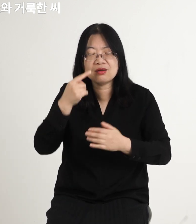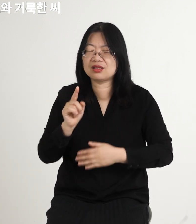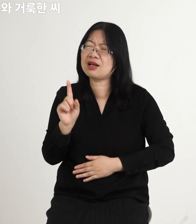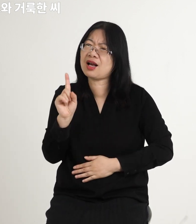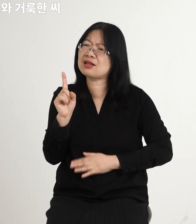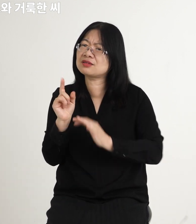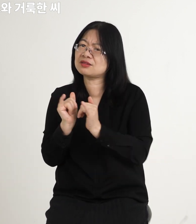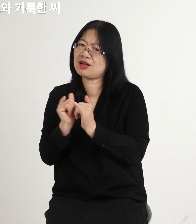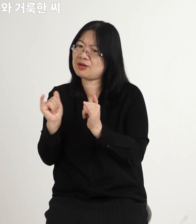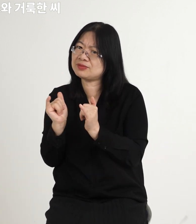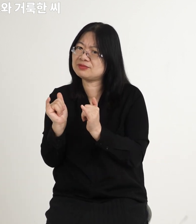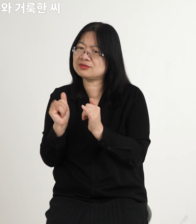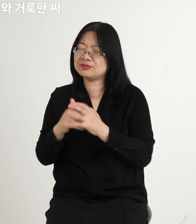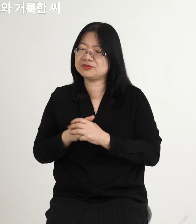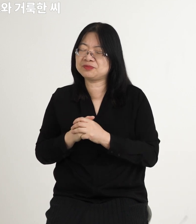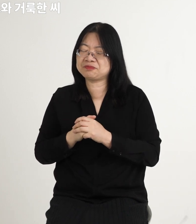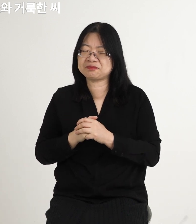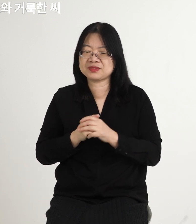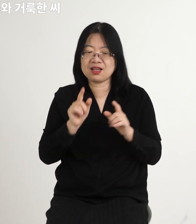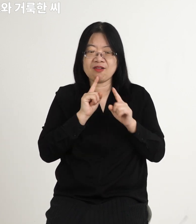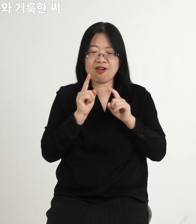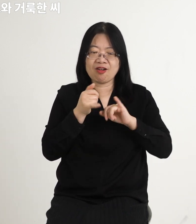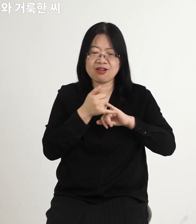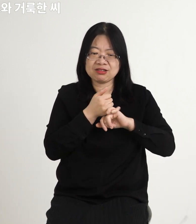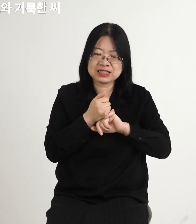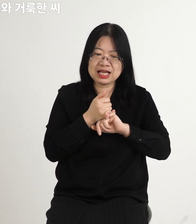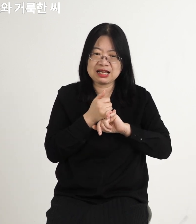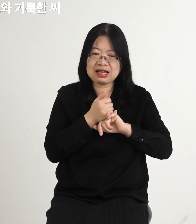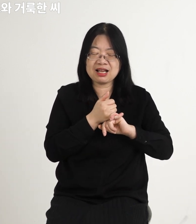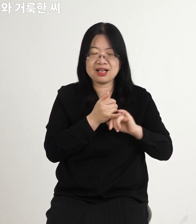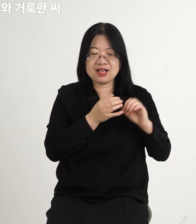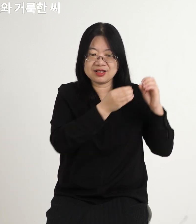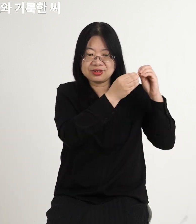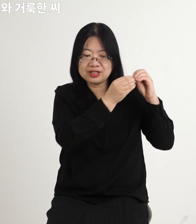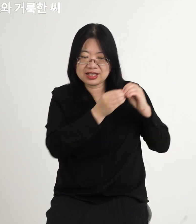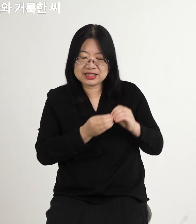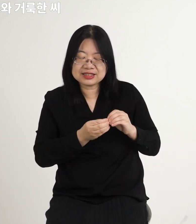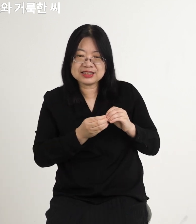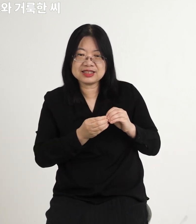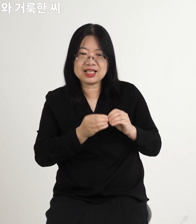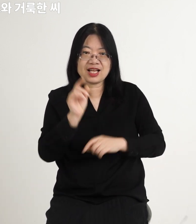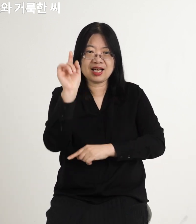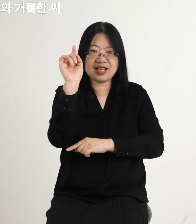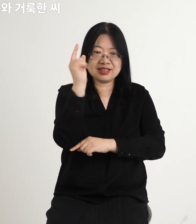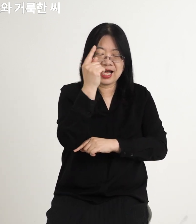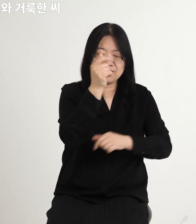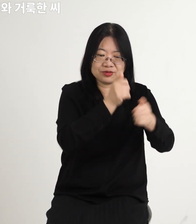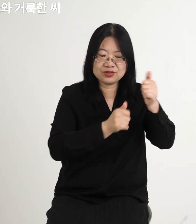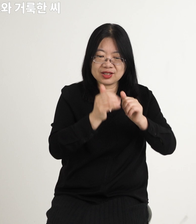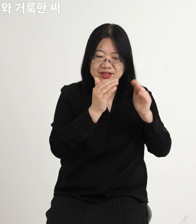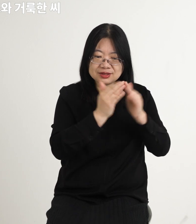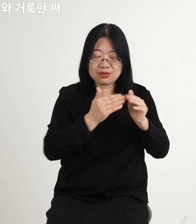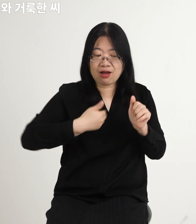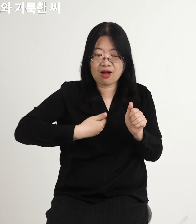사람이 그런 언약이 흘러오고 있는 다윗의 집에 알려 이르되